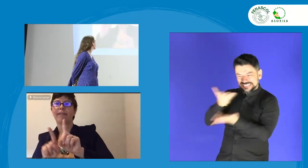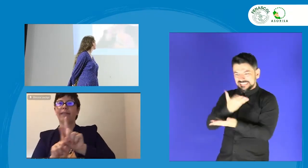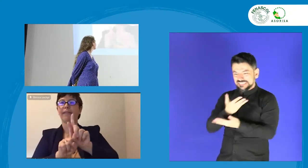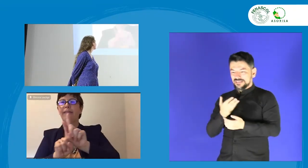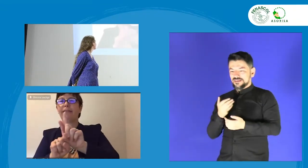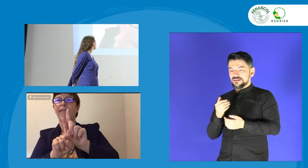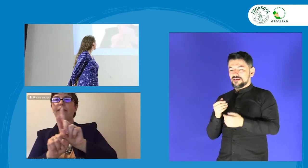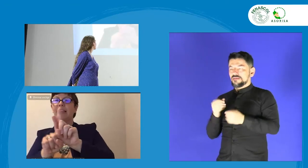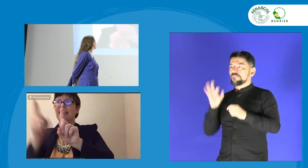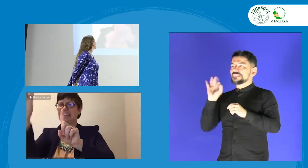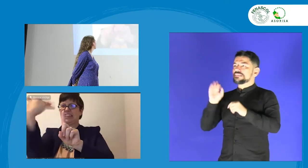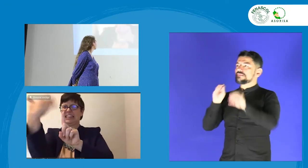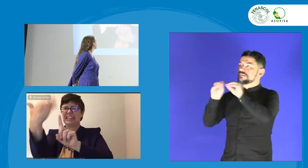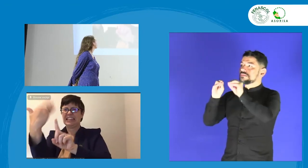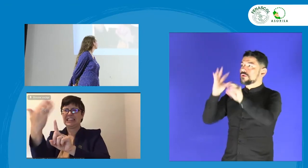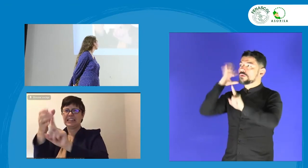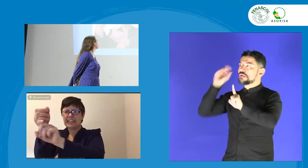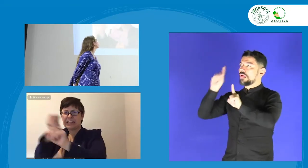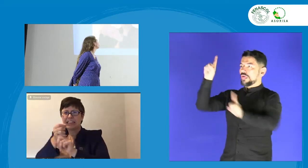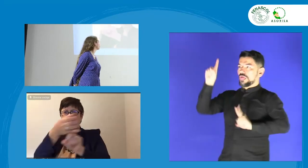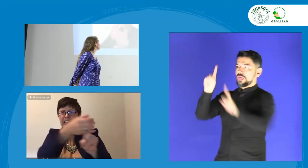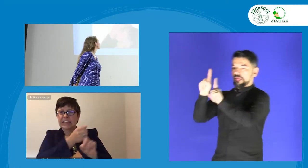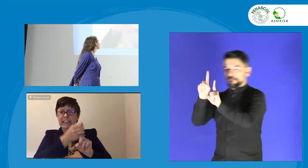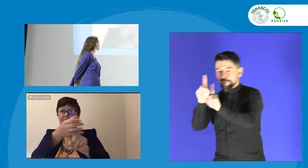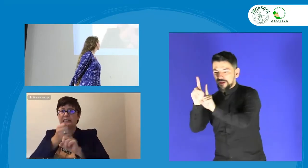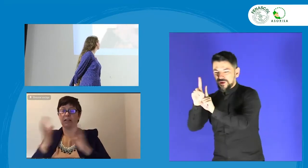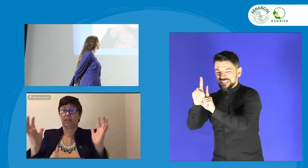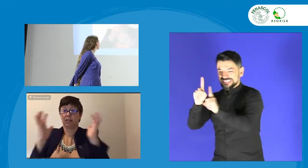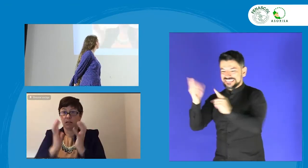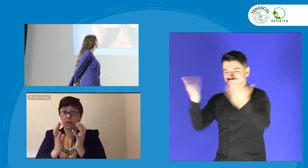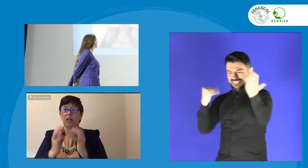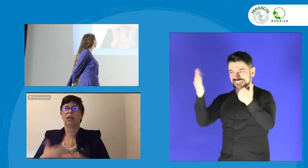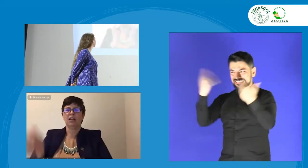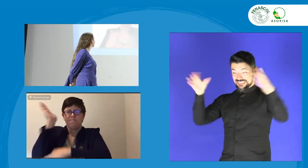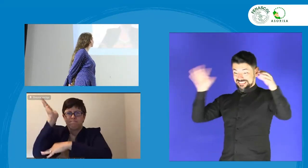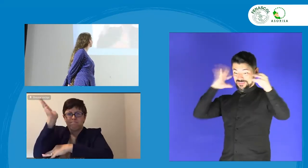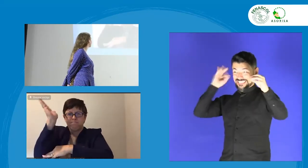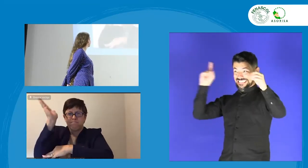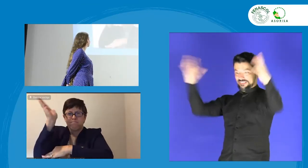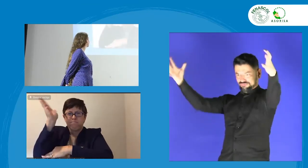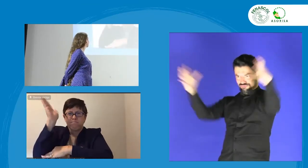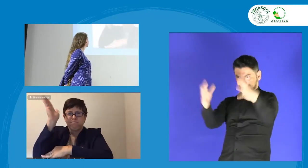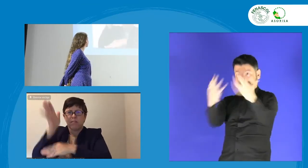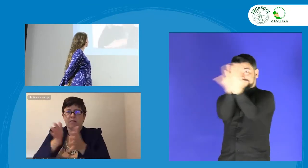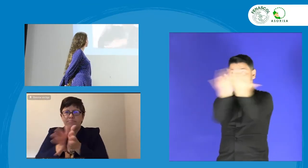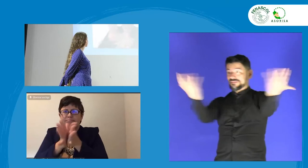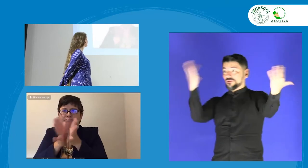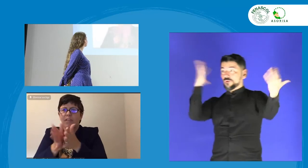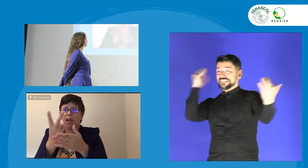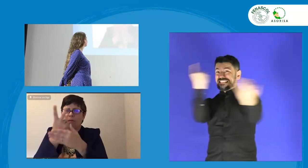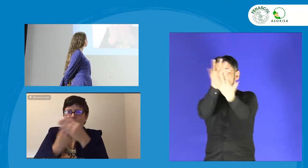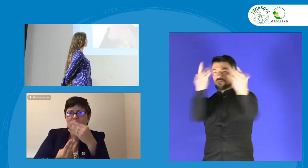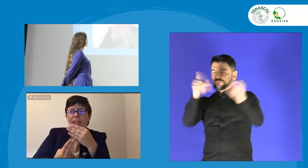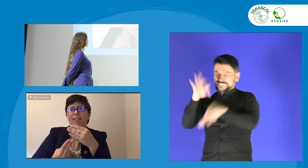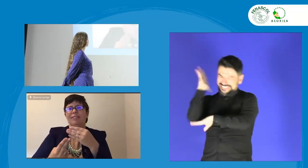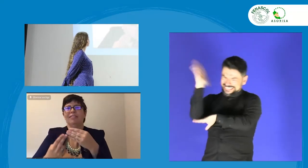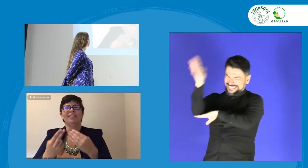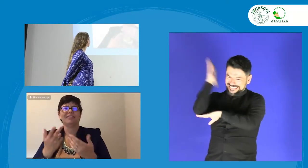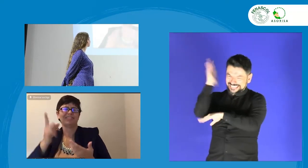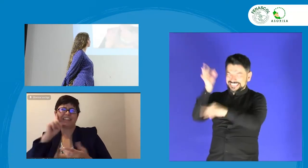que también busque educadores sordos, que de esta manera se busquen estos educadores y que en este tipo